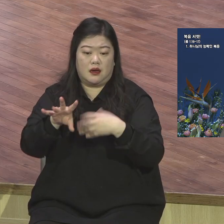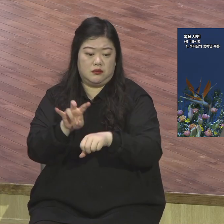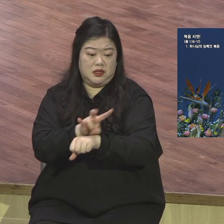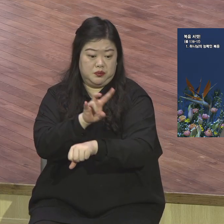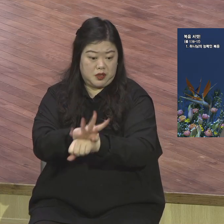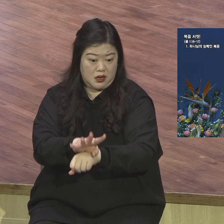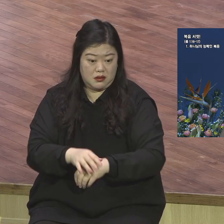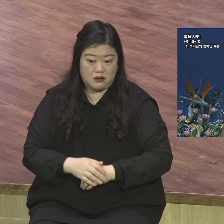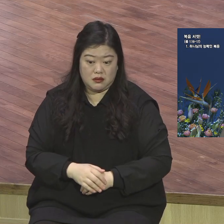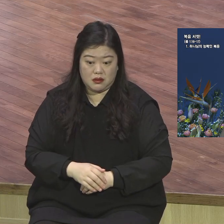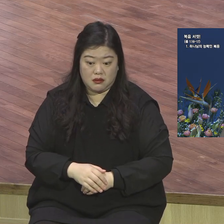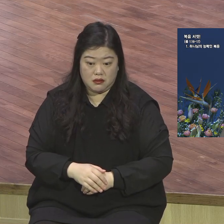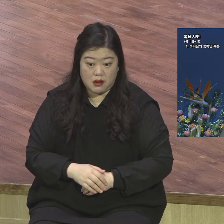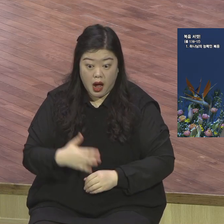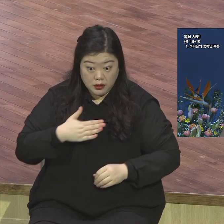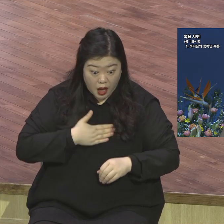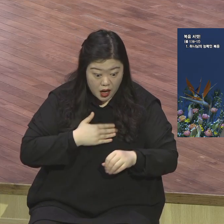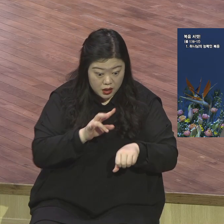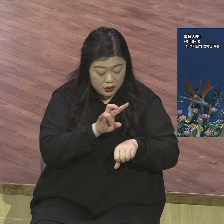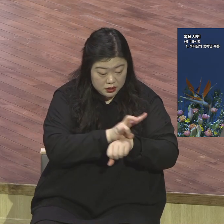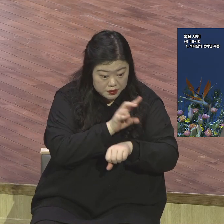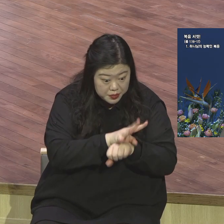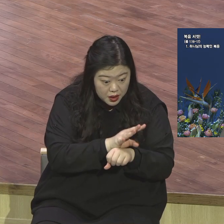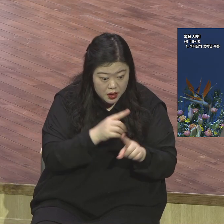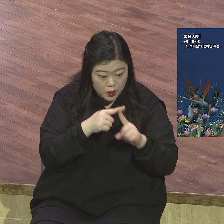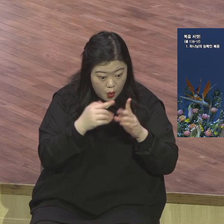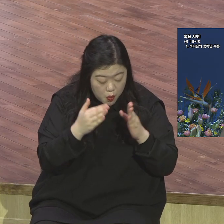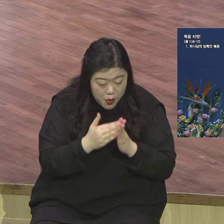뭐. 계속 응답이에요.